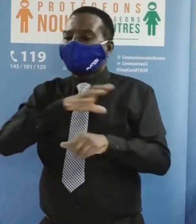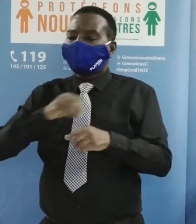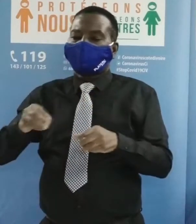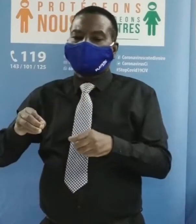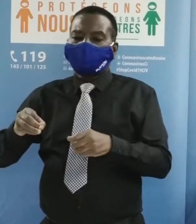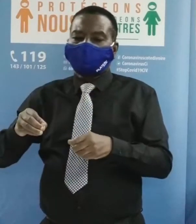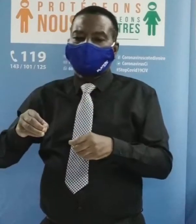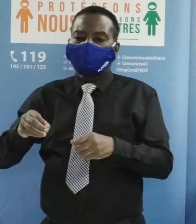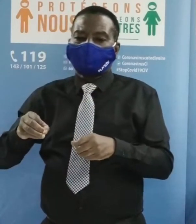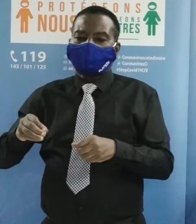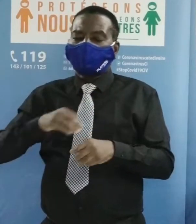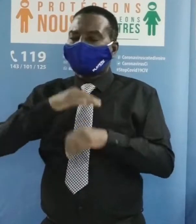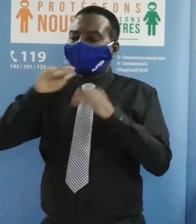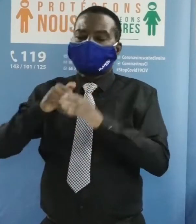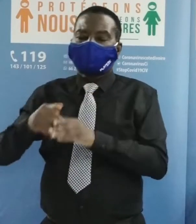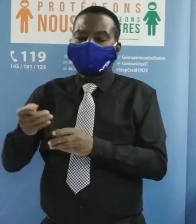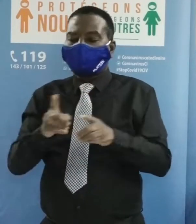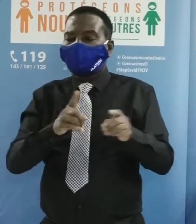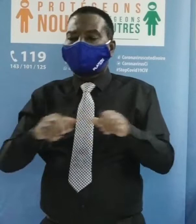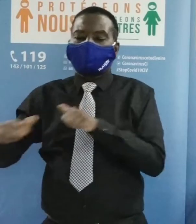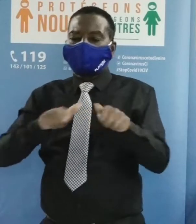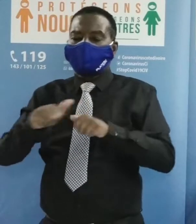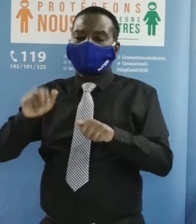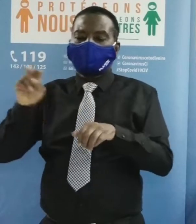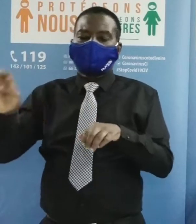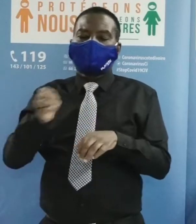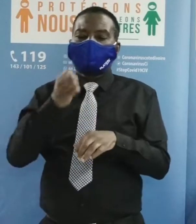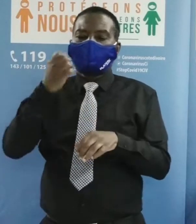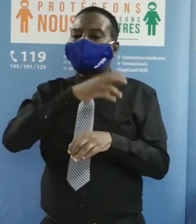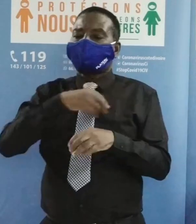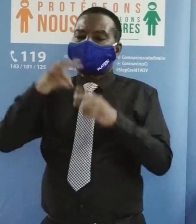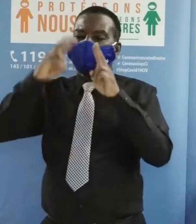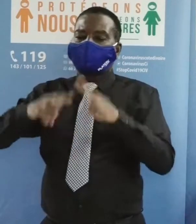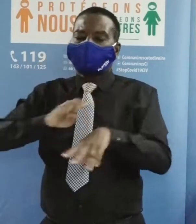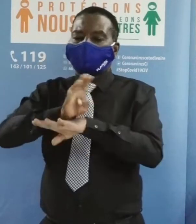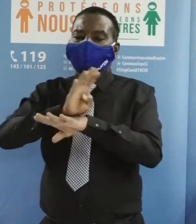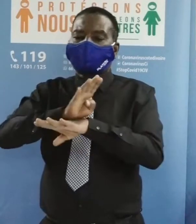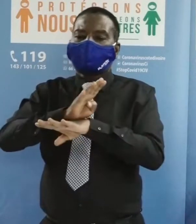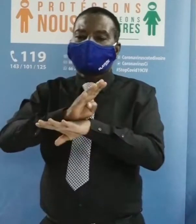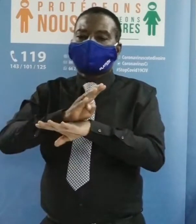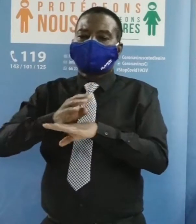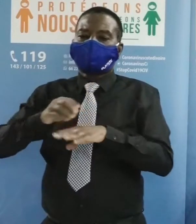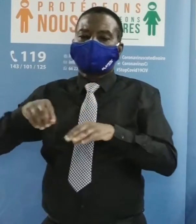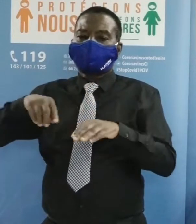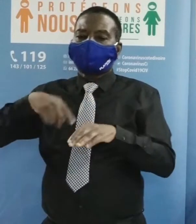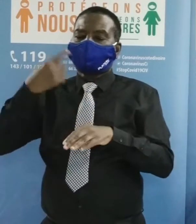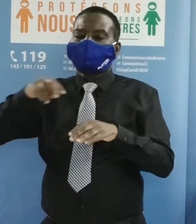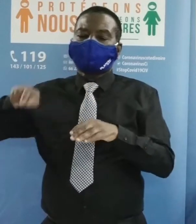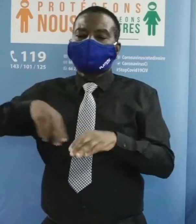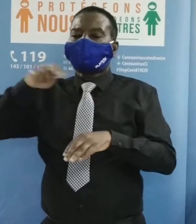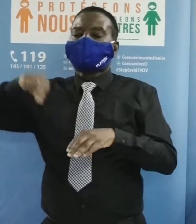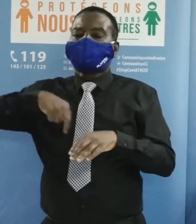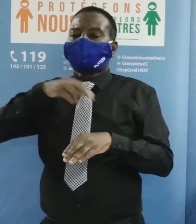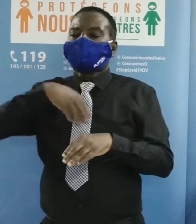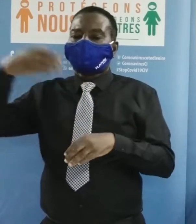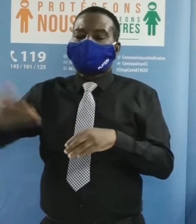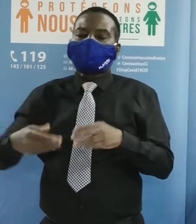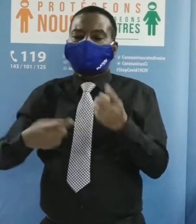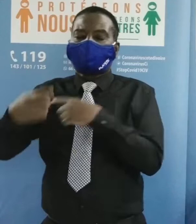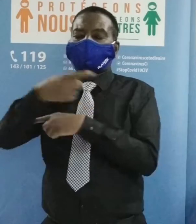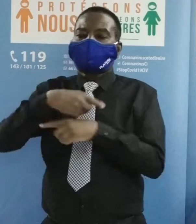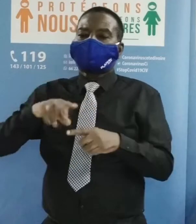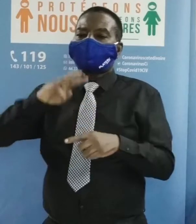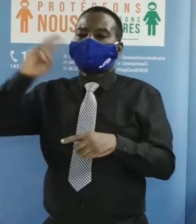mains nues pour tous les domaines d'activité avait de bouaké dont nous accueillons ce jour le maire est la